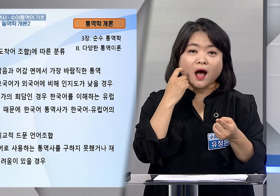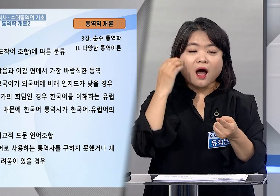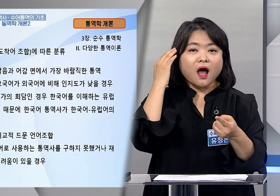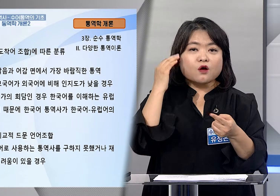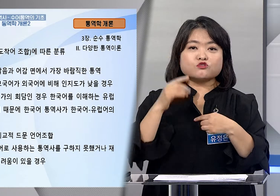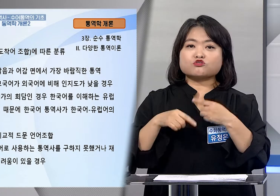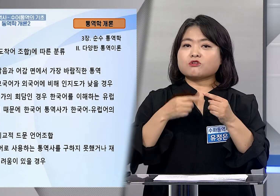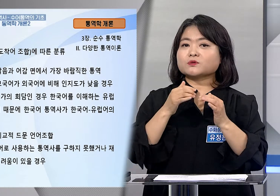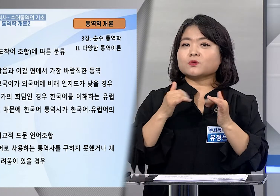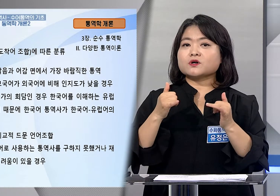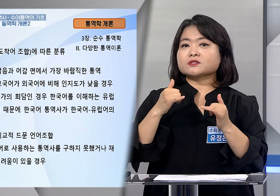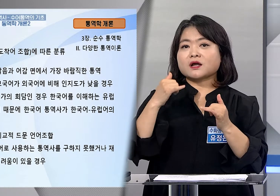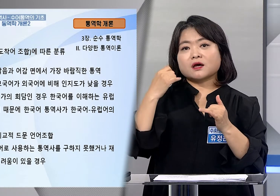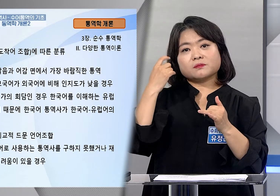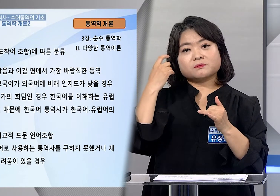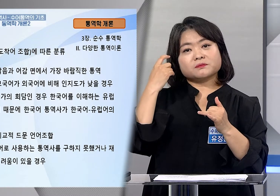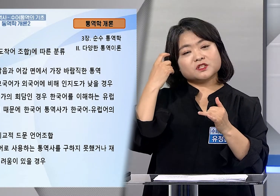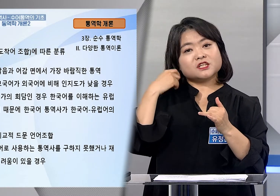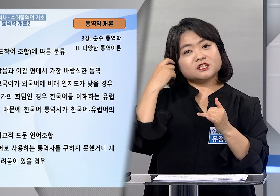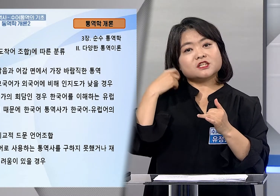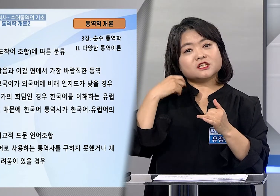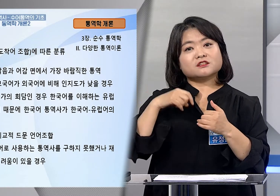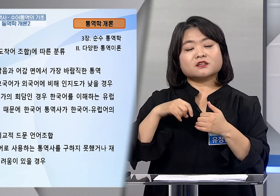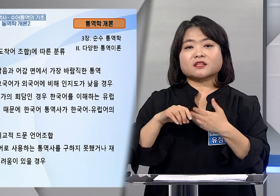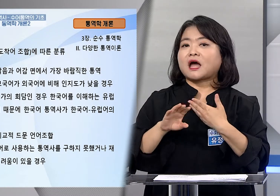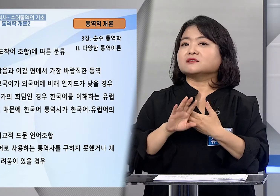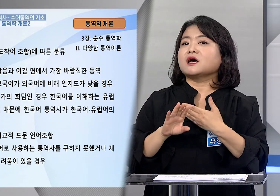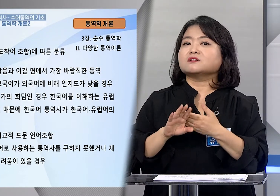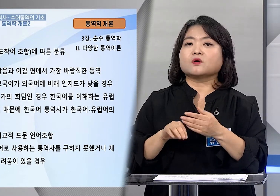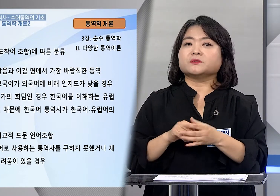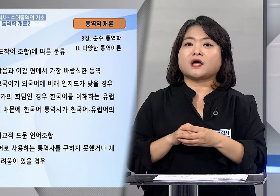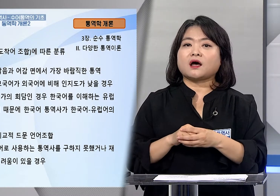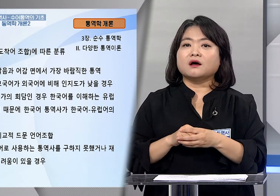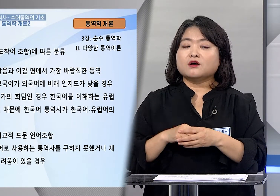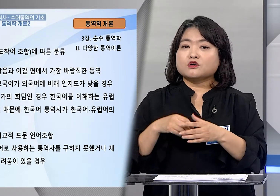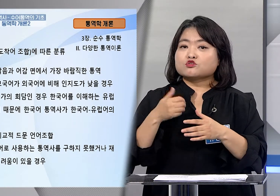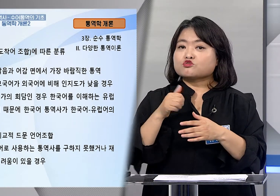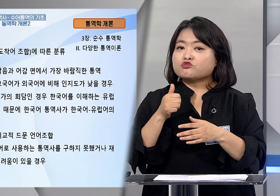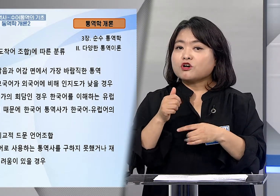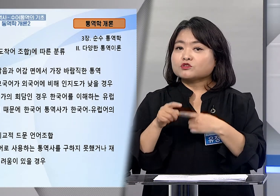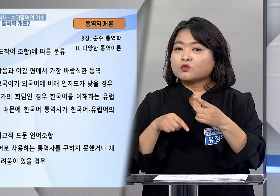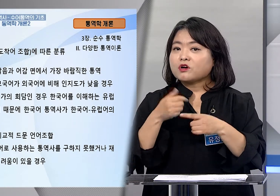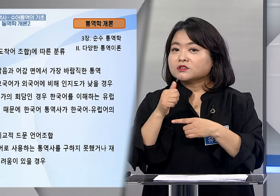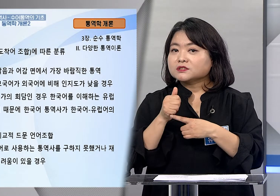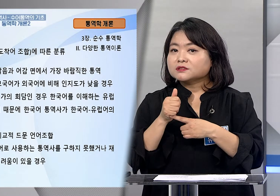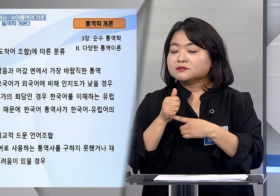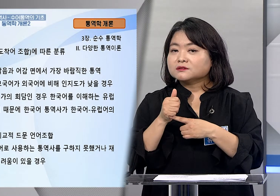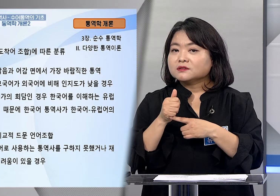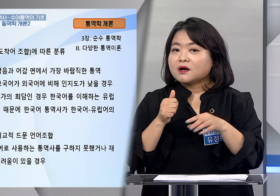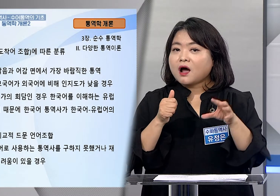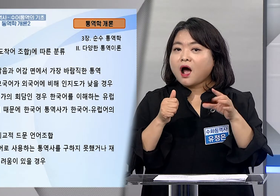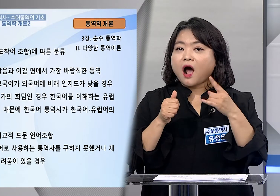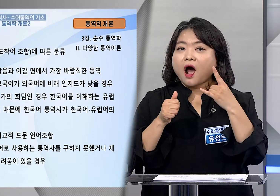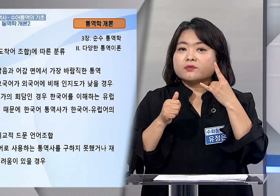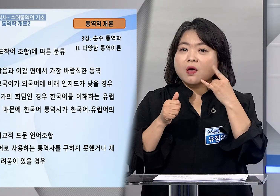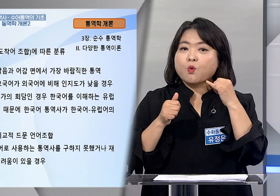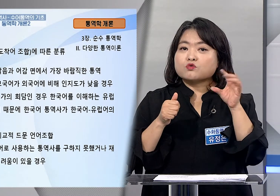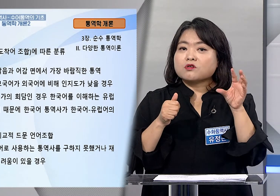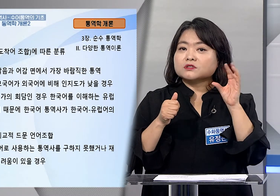우리 수어 통역사람들이 느끼는 게 다르다는 겁니다. 수어 통역은 내 모국어를